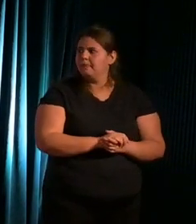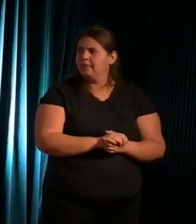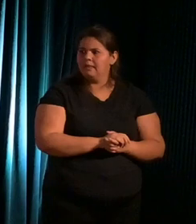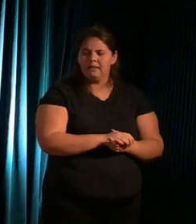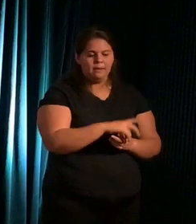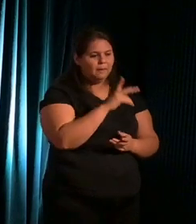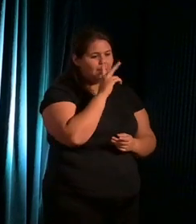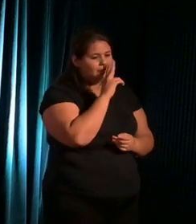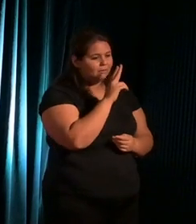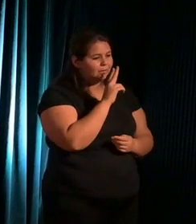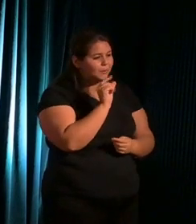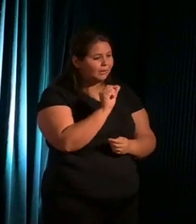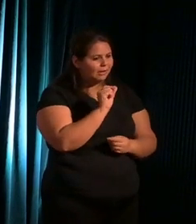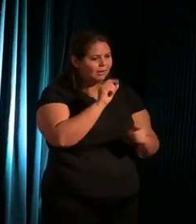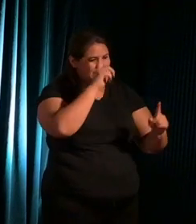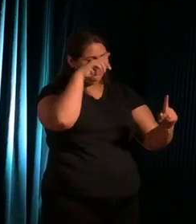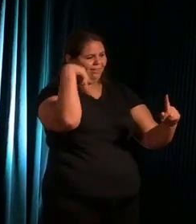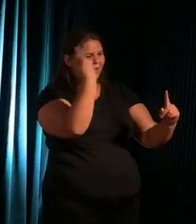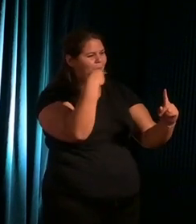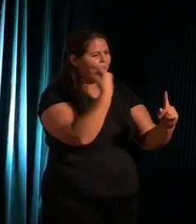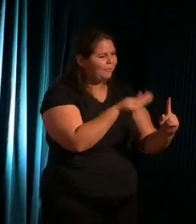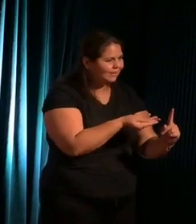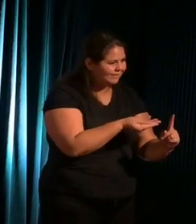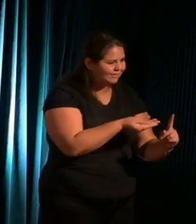de reverenciar